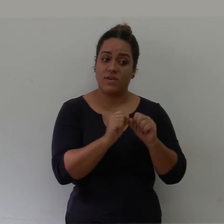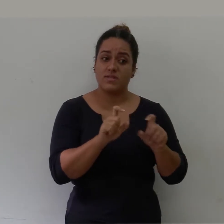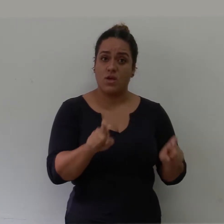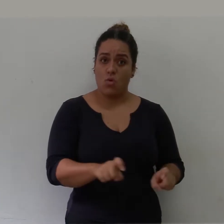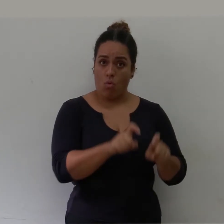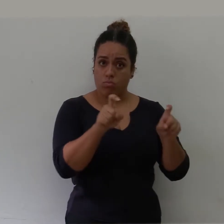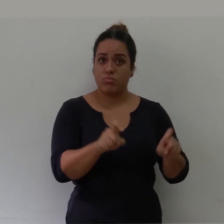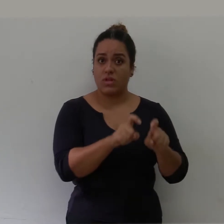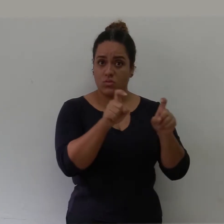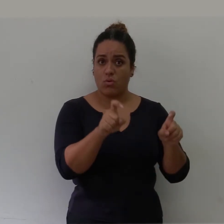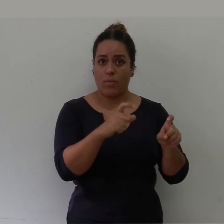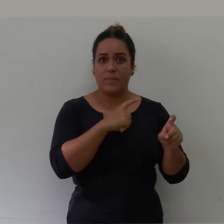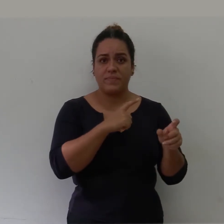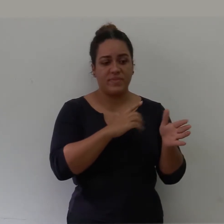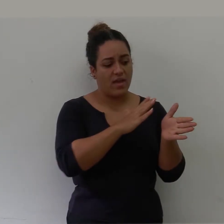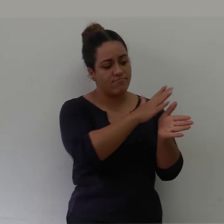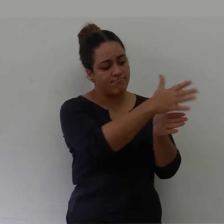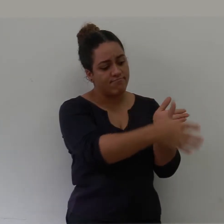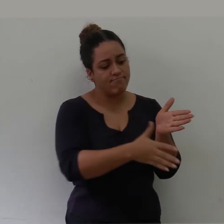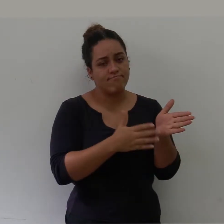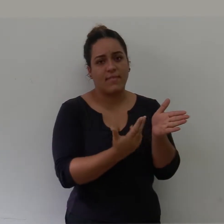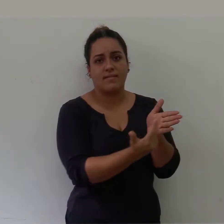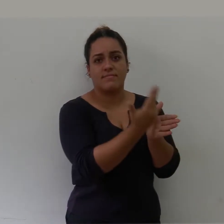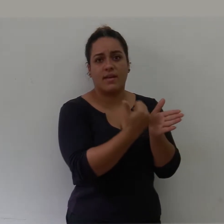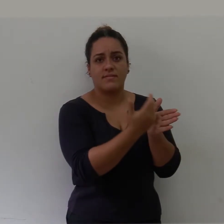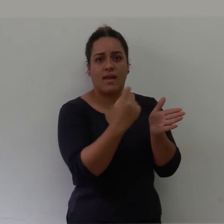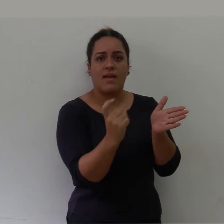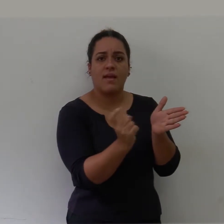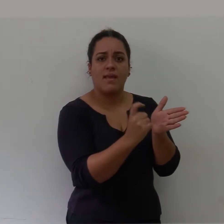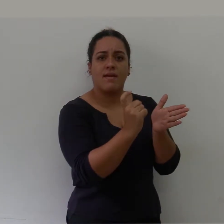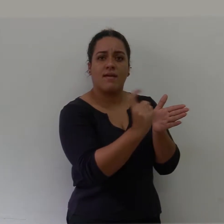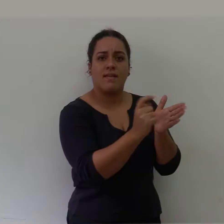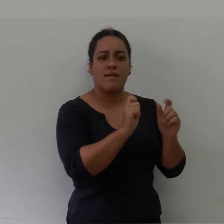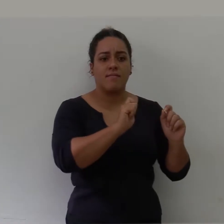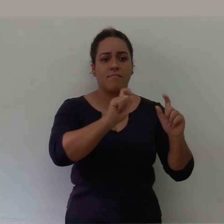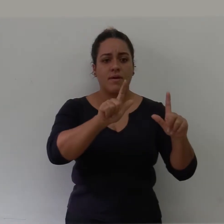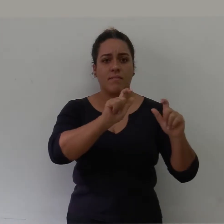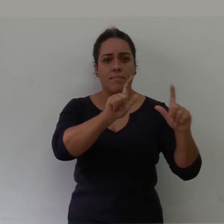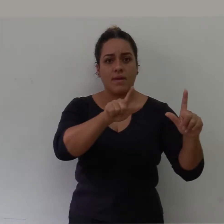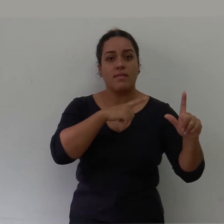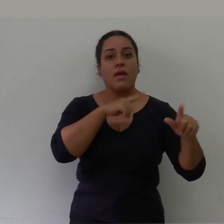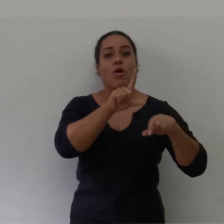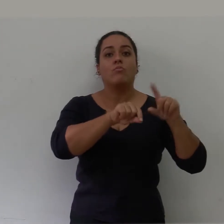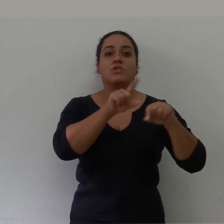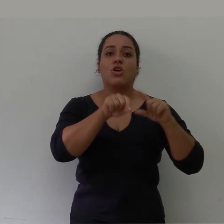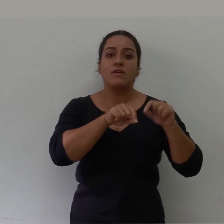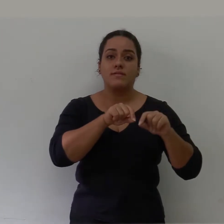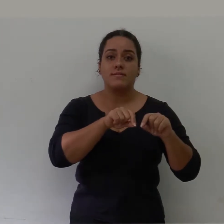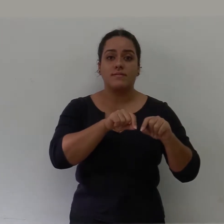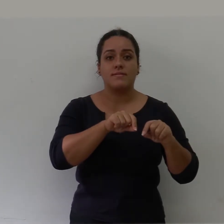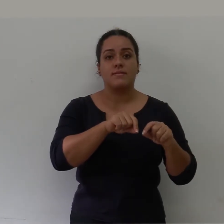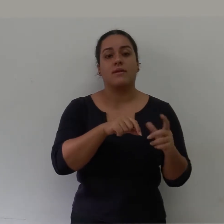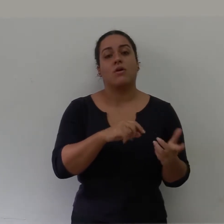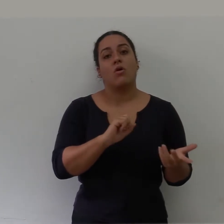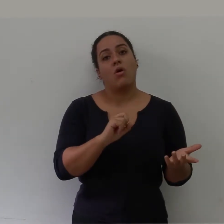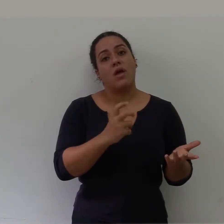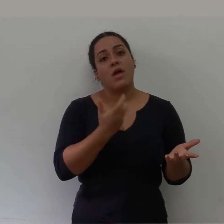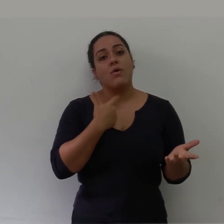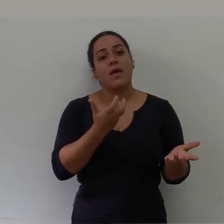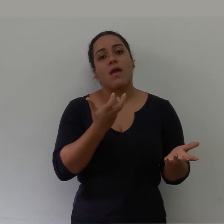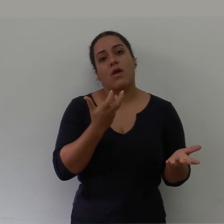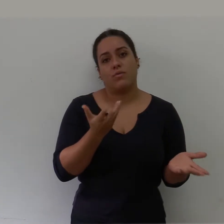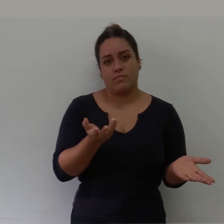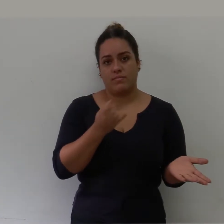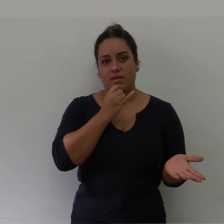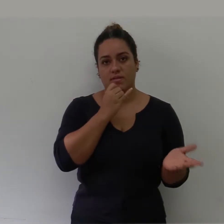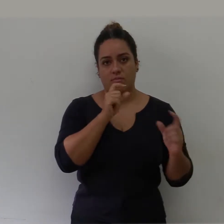computador, por exemplo, aqui nós temos uma prancha de comunicação. Eu clico numa tela, eu tenho opções e eu falo, eu quero,